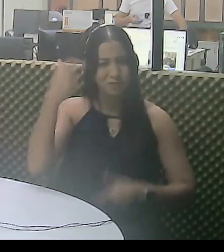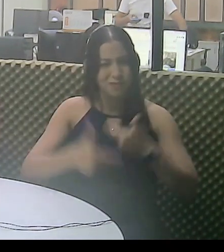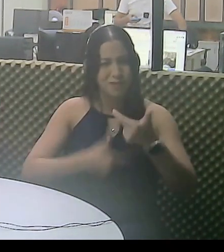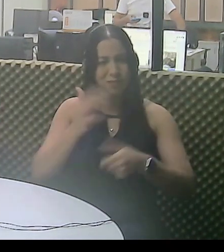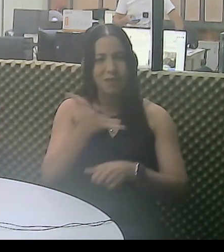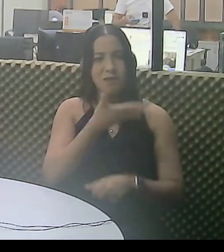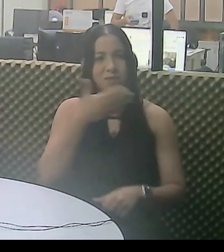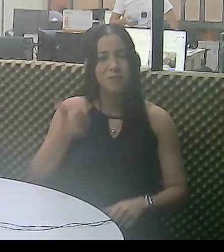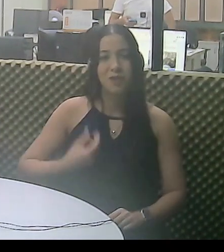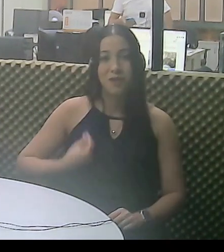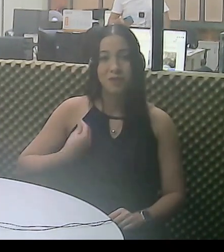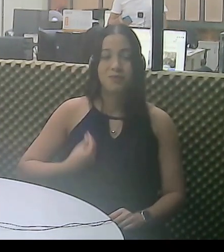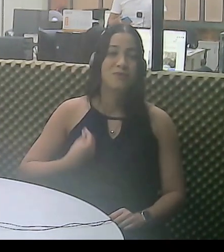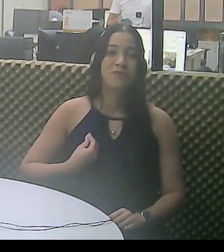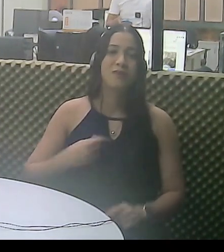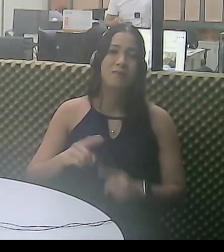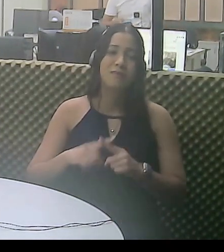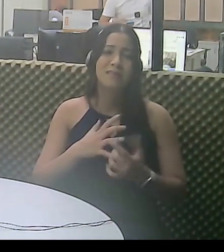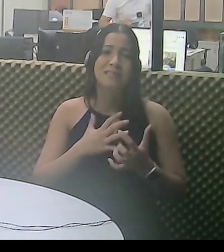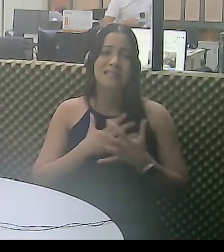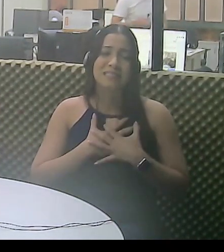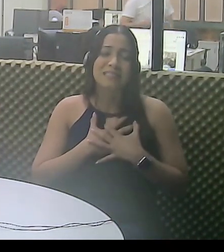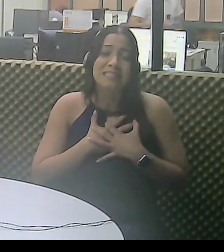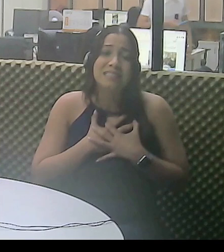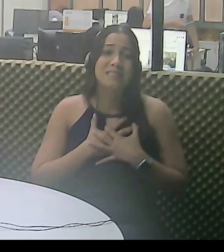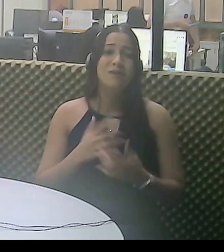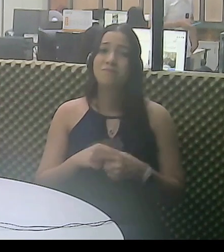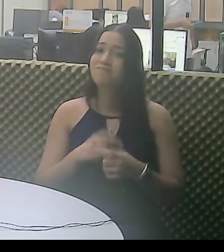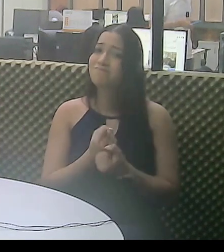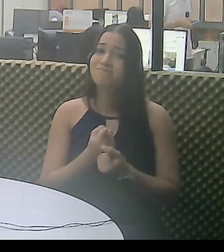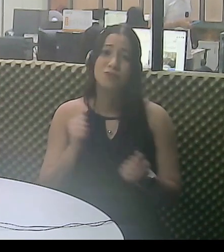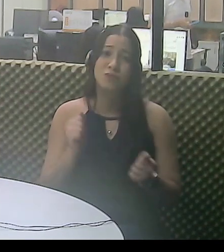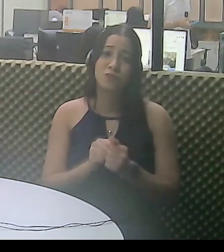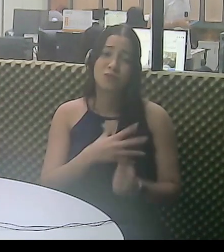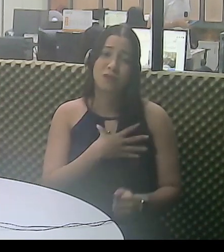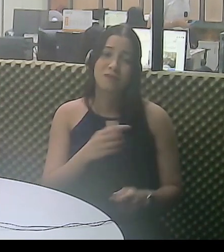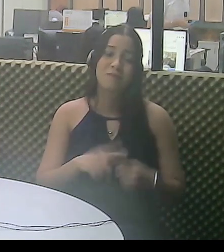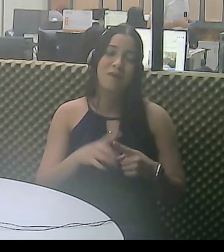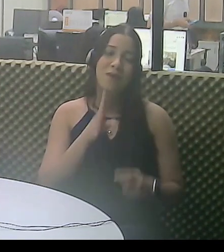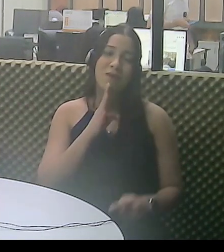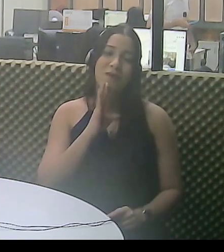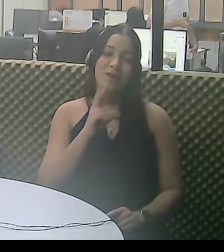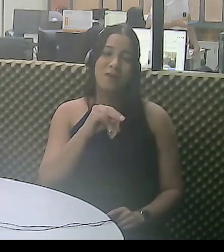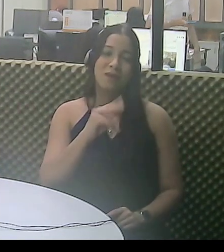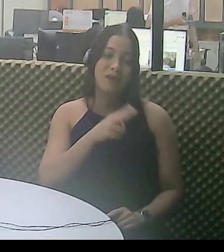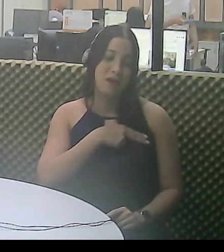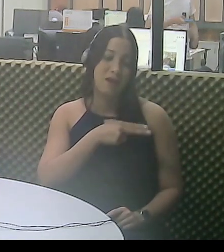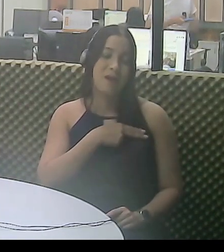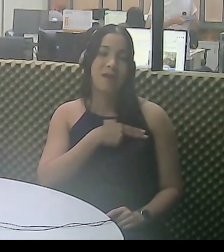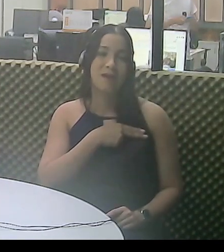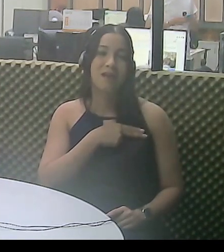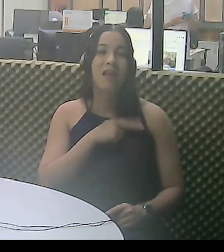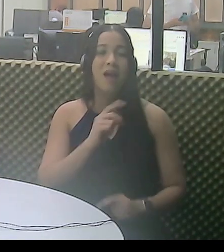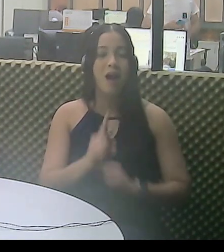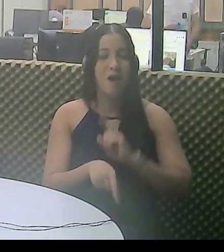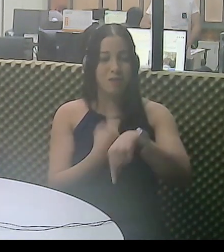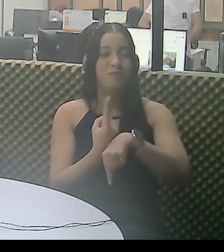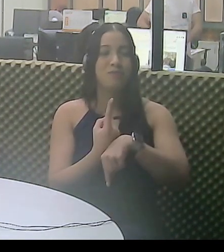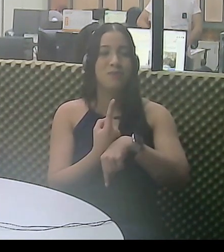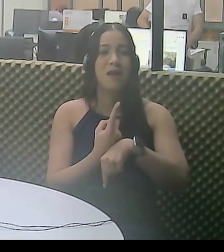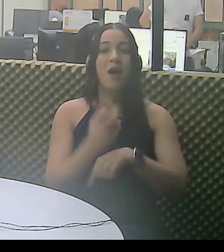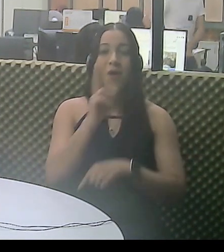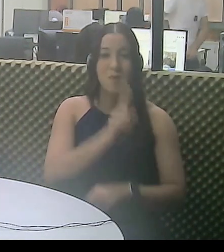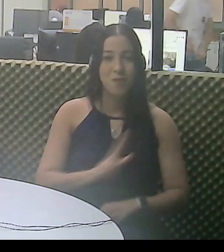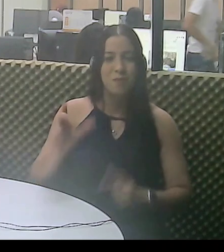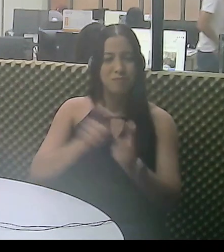vida melhor para o Liedson, mas ficava com o coração na mão por não estar com o filho. Até conhecer o Naica, onde o Liedson está brilhando para sua rainha, a Elaine.